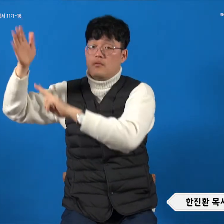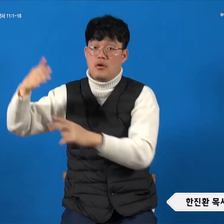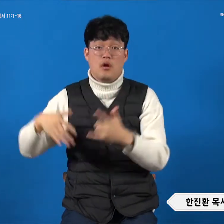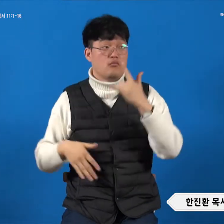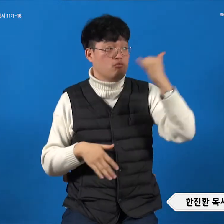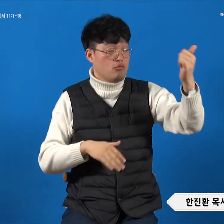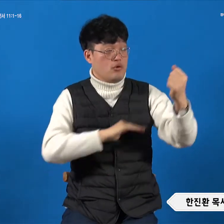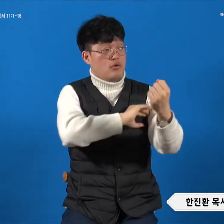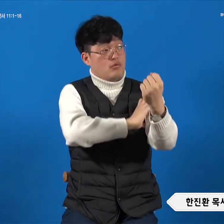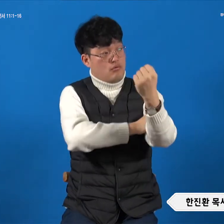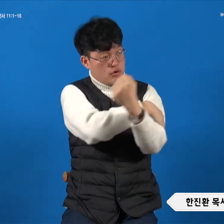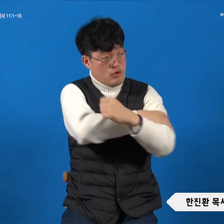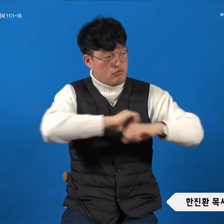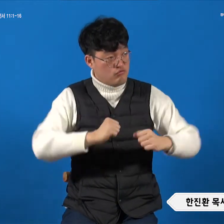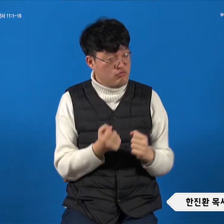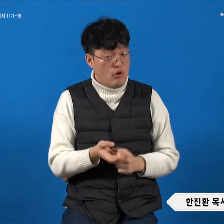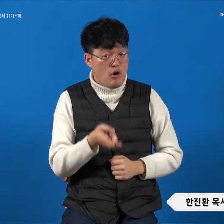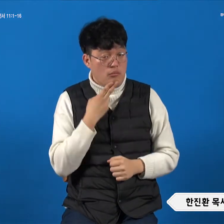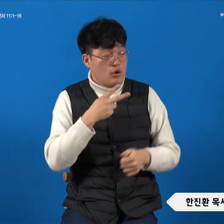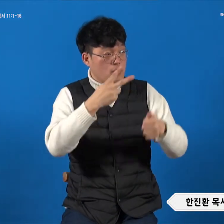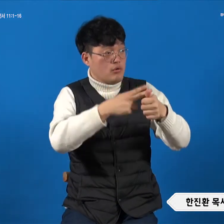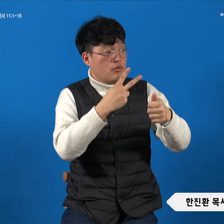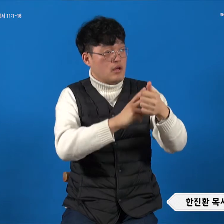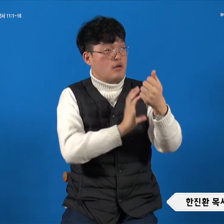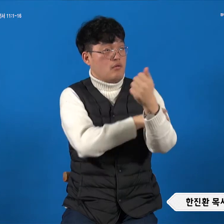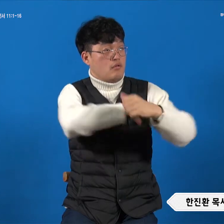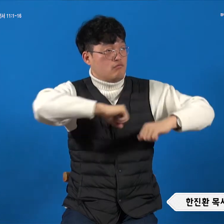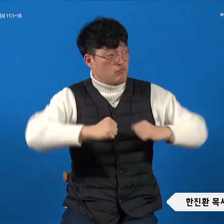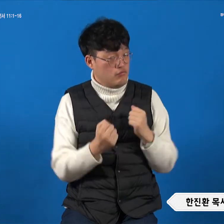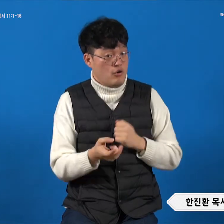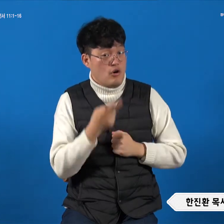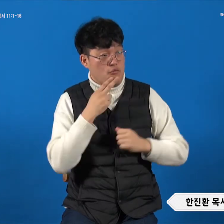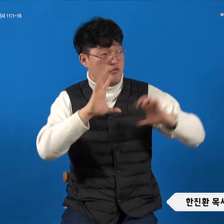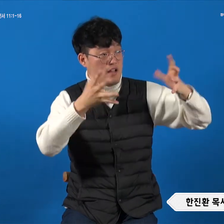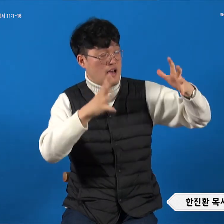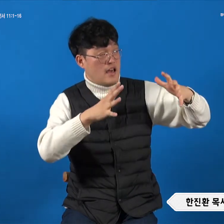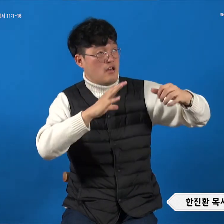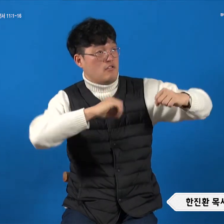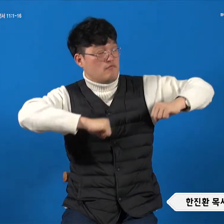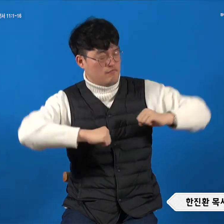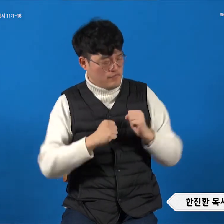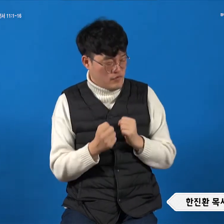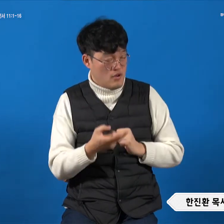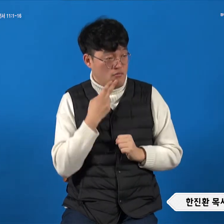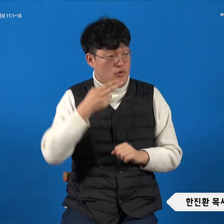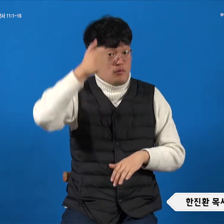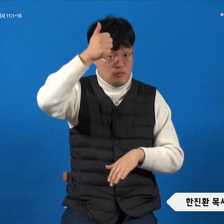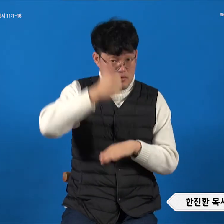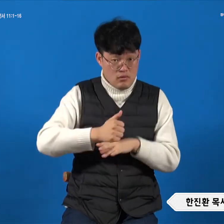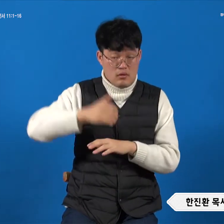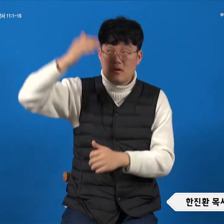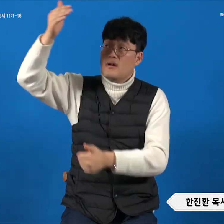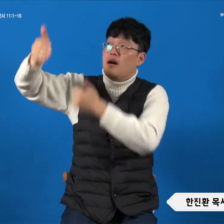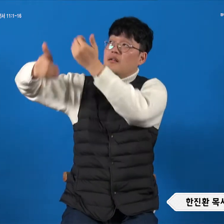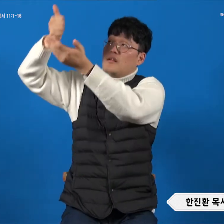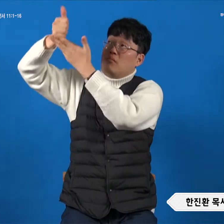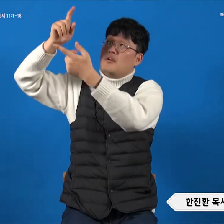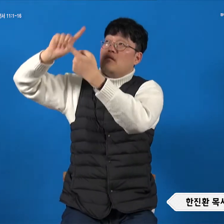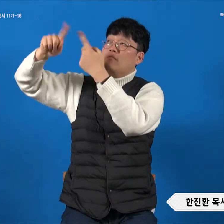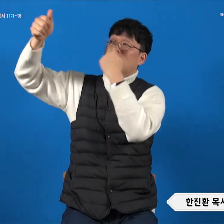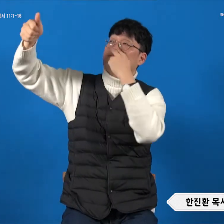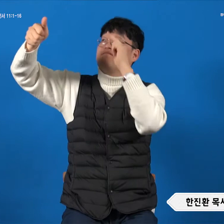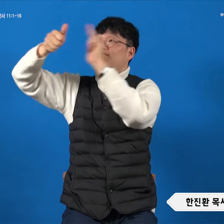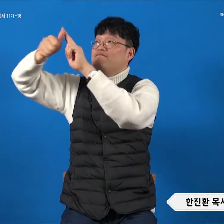부모의 권위에 순종하지 않고 교사의 권위에, 그 위에 있는 국가의 권위에 순종하지 않으면 결국은 제일 위에